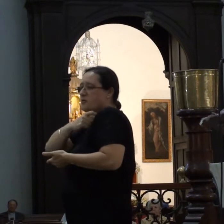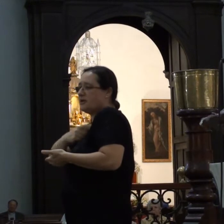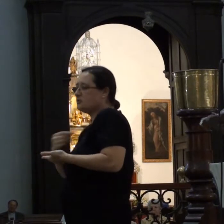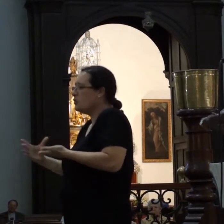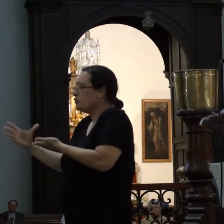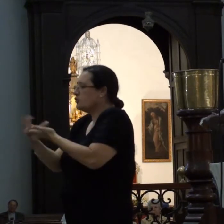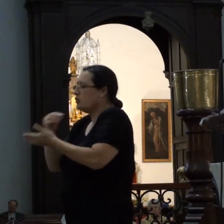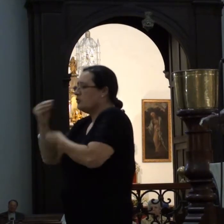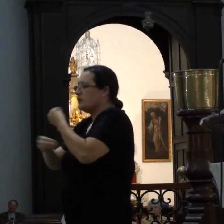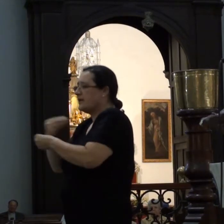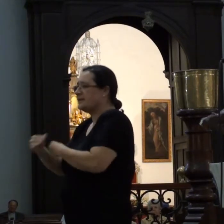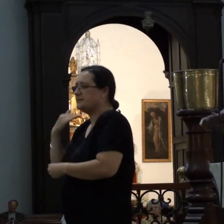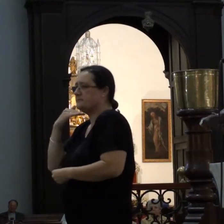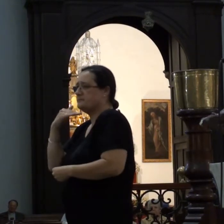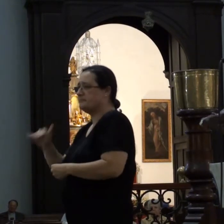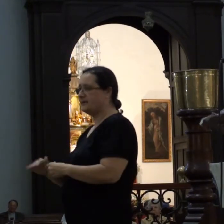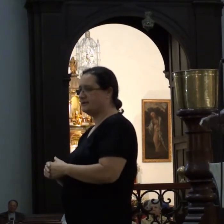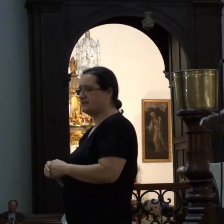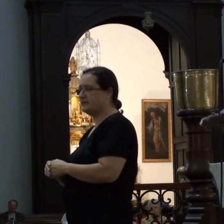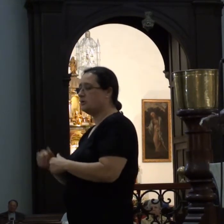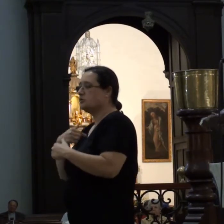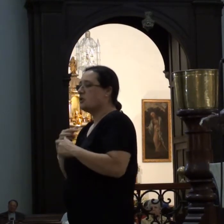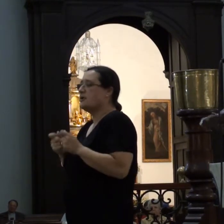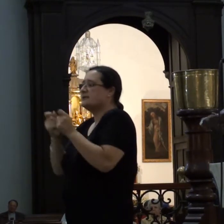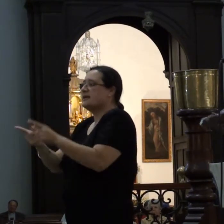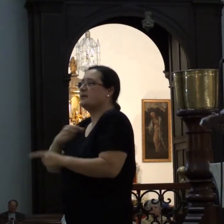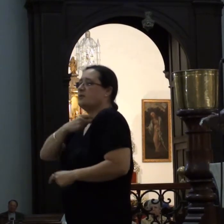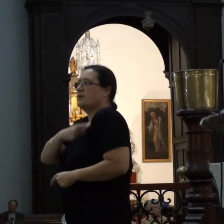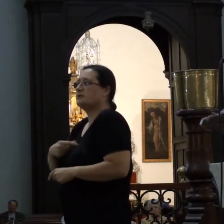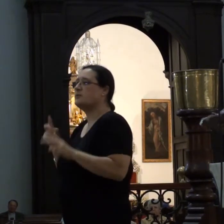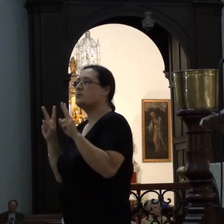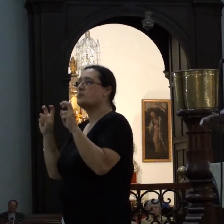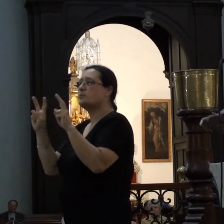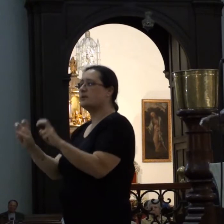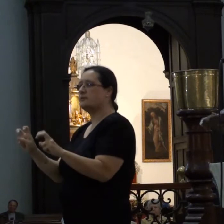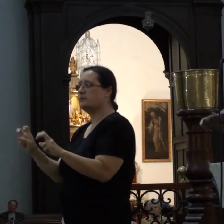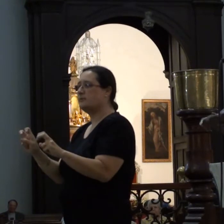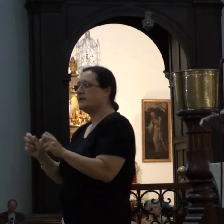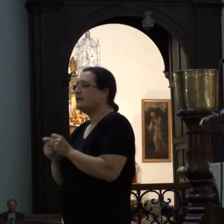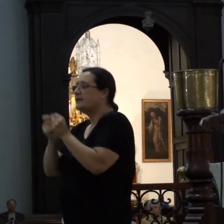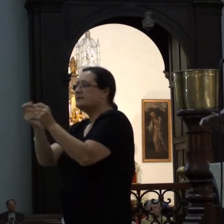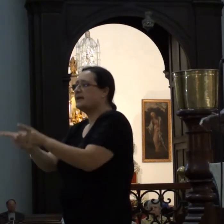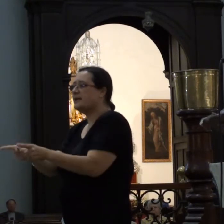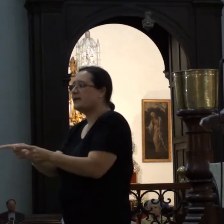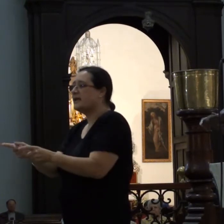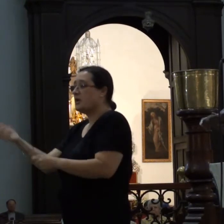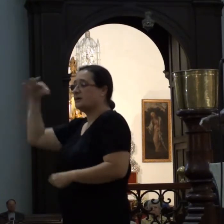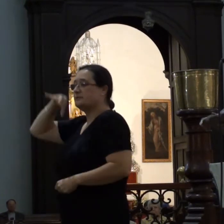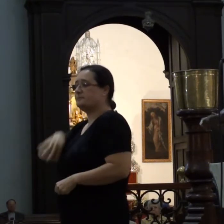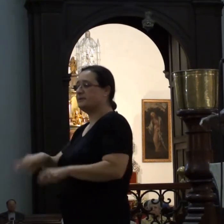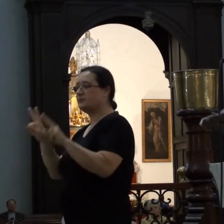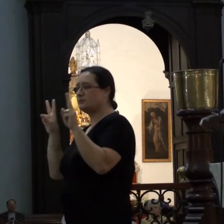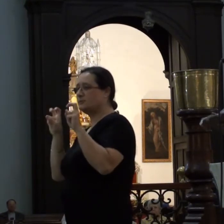les he de purificar les daré un corazón nuevo y les infundiré un espíritu